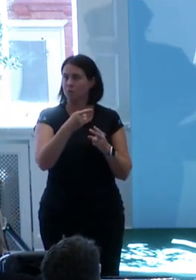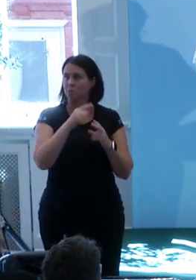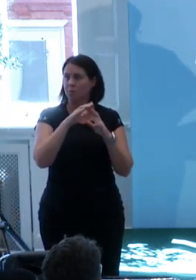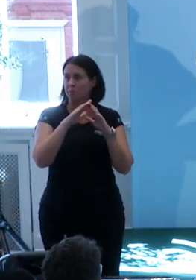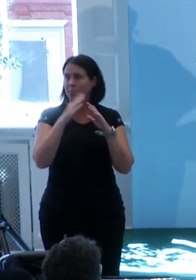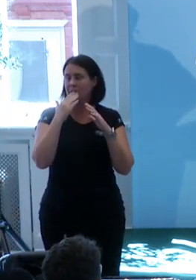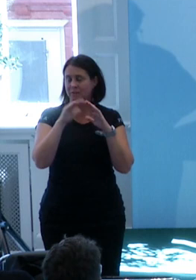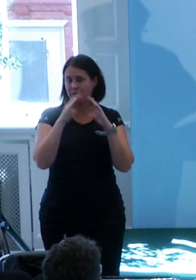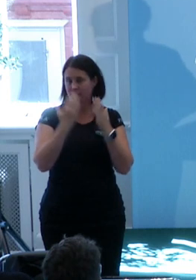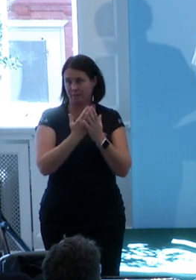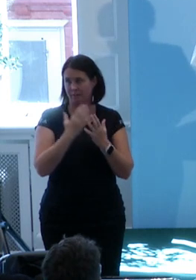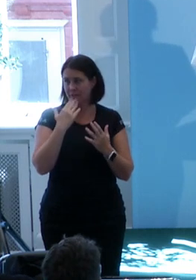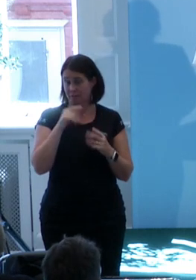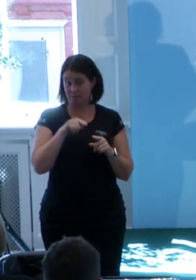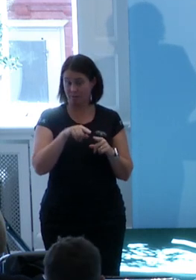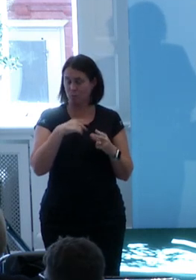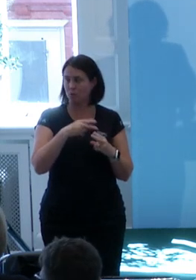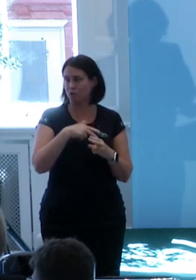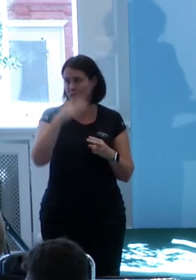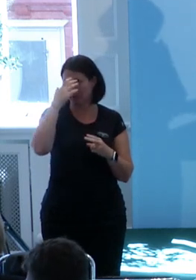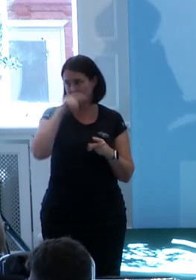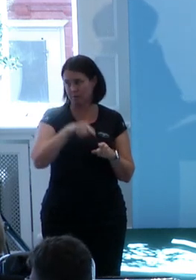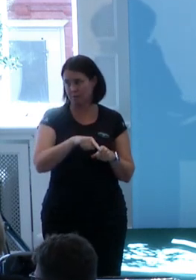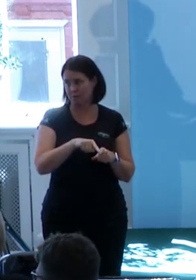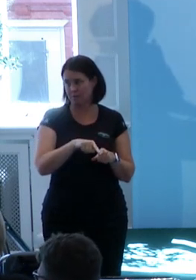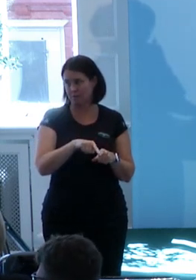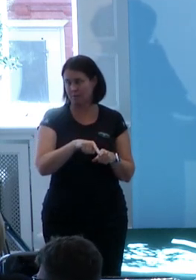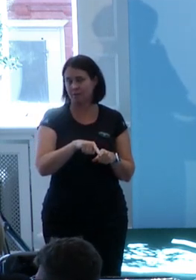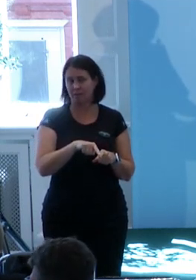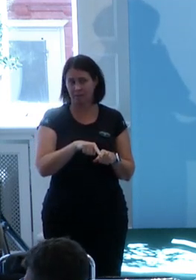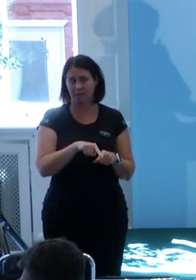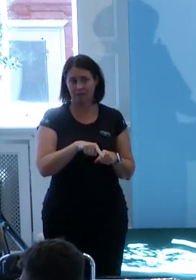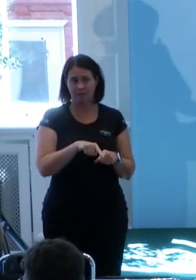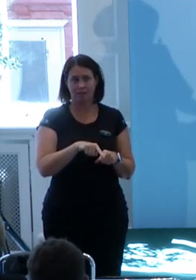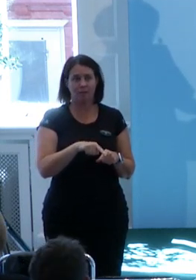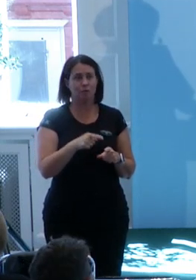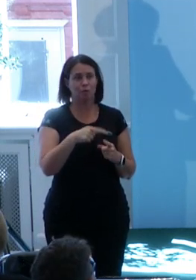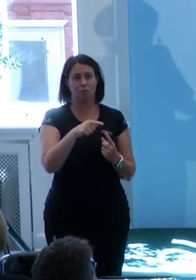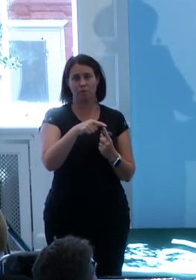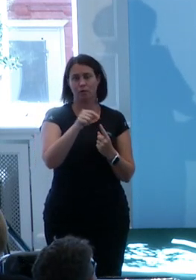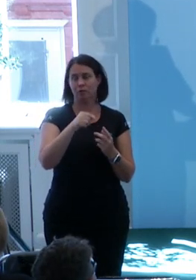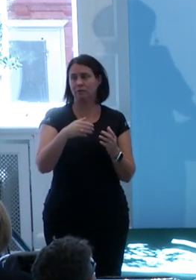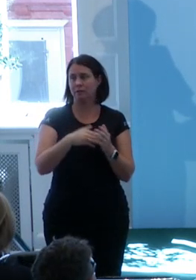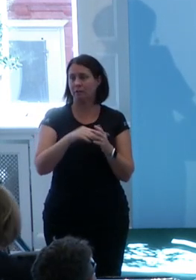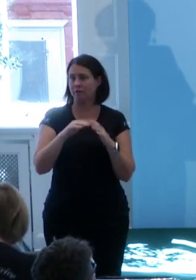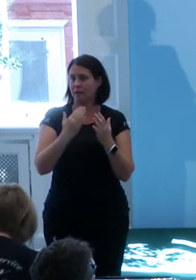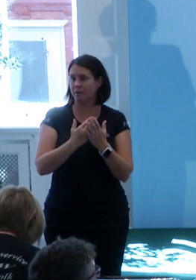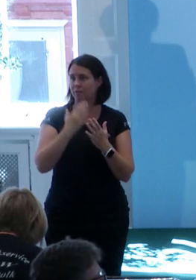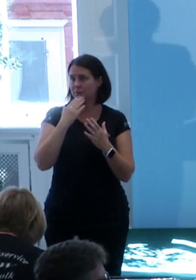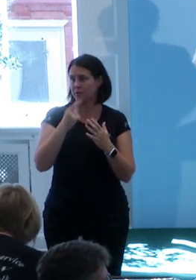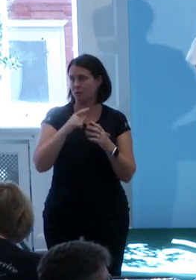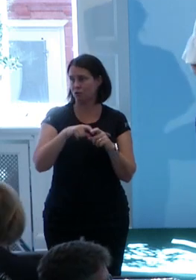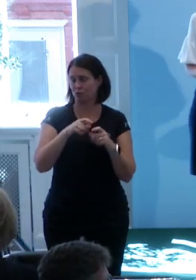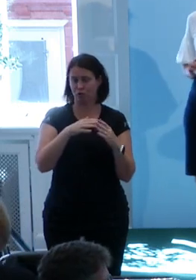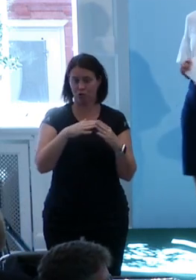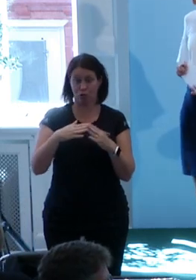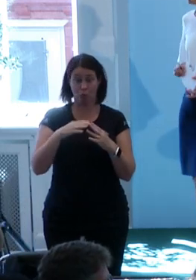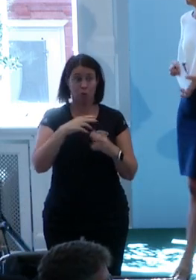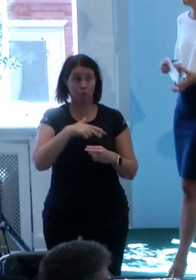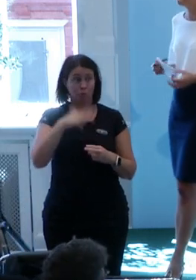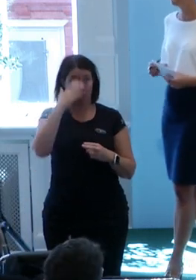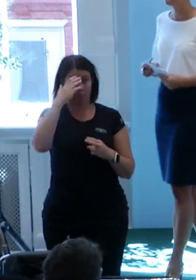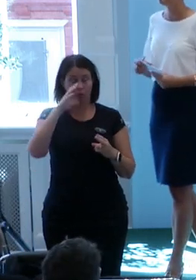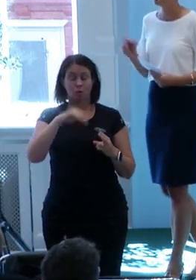Och vilka är då det? Jo, det är Köpenhamn. De har utsetts till världens bästa cykelstad. Och i Köpenhamn så kan